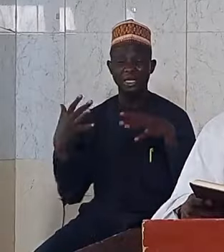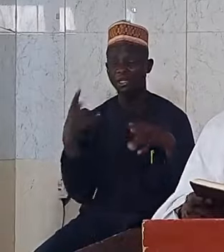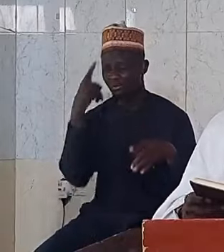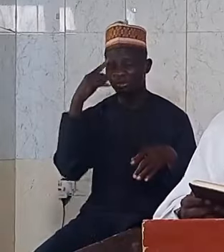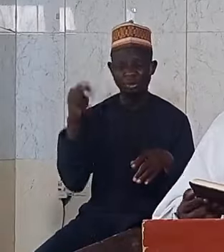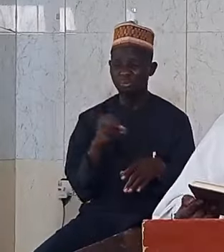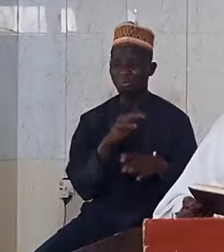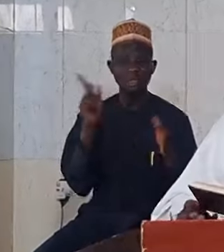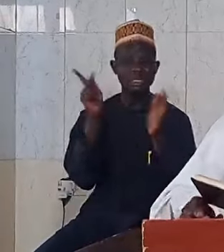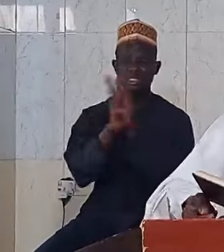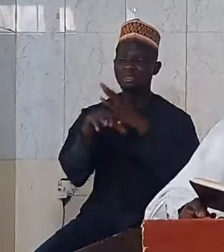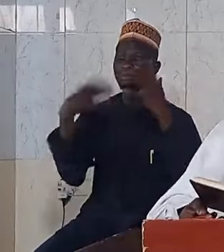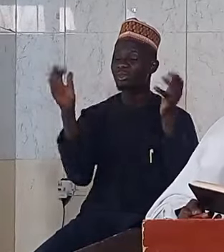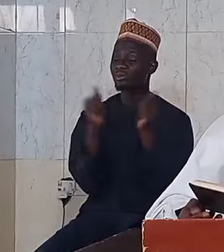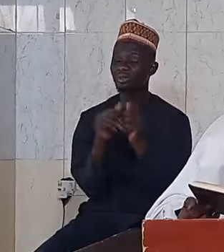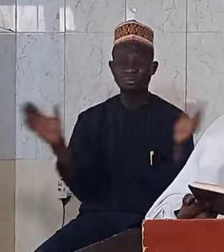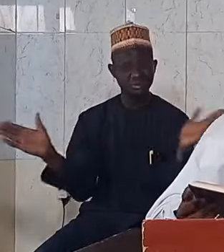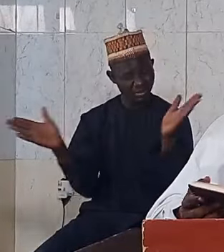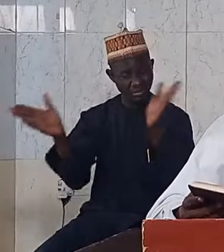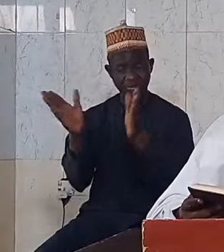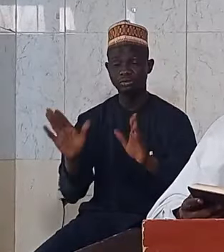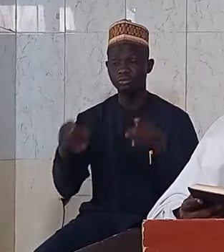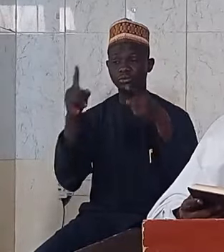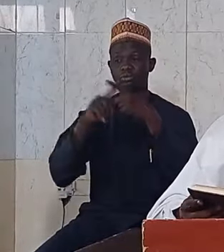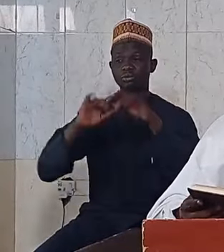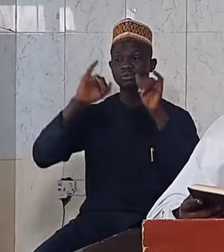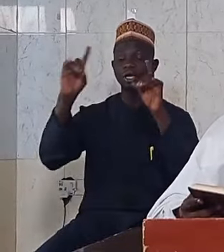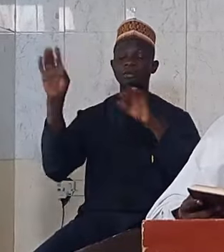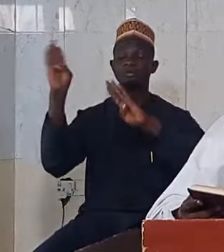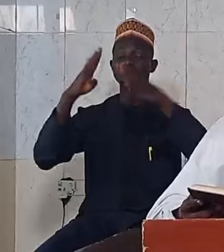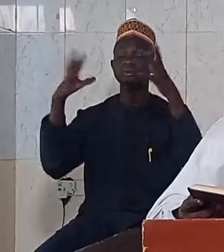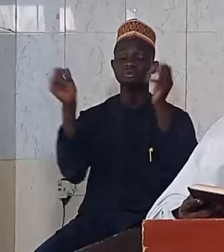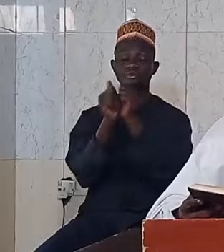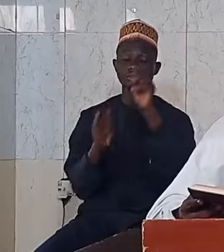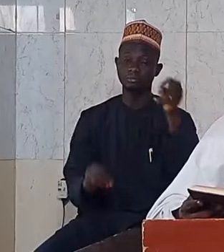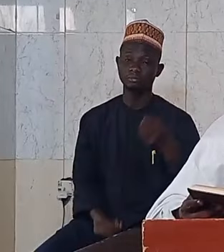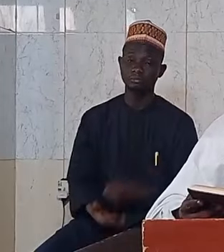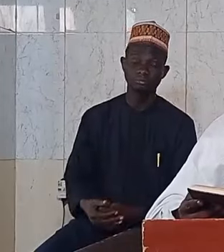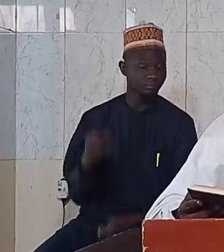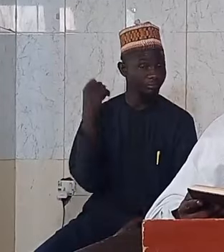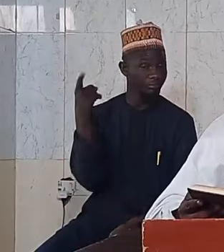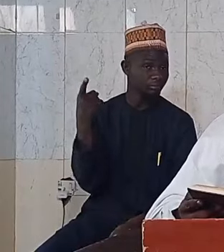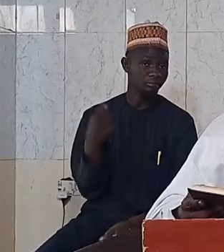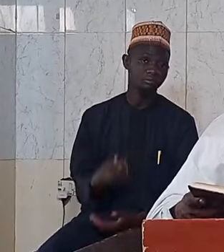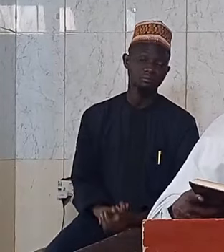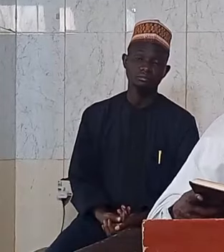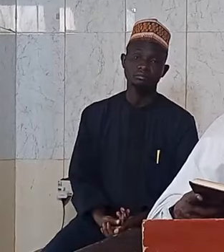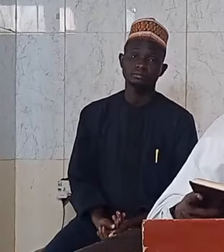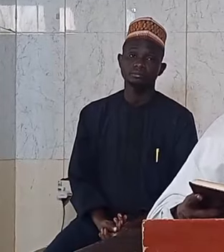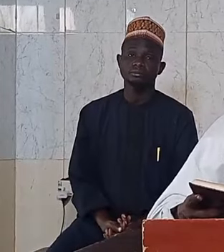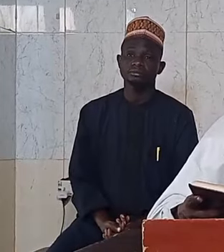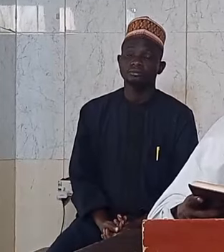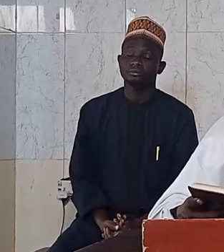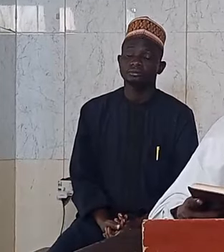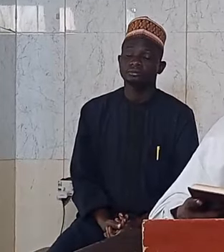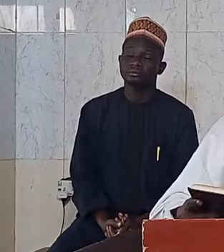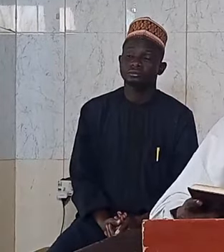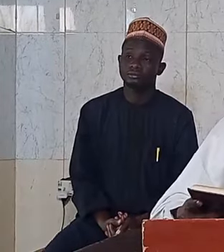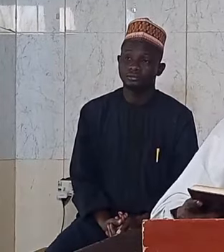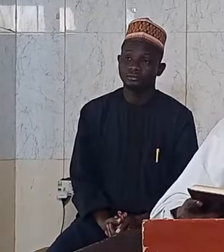ku damu da shi ku zabura ku je ku yaki waɗannan mutane an fahimci wurin wal